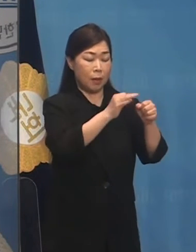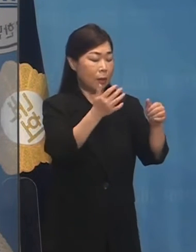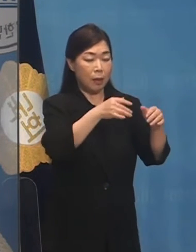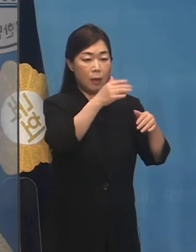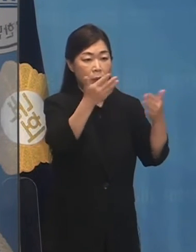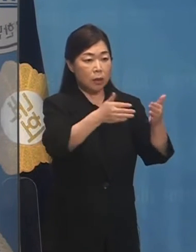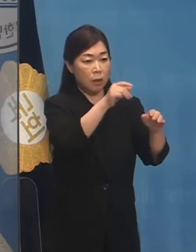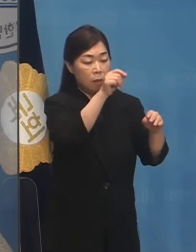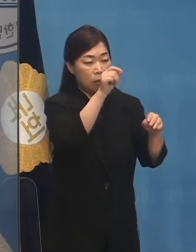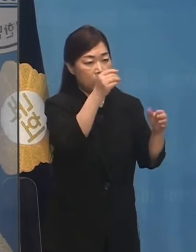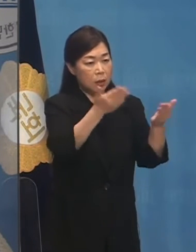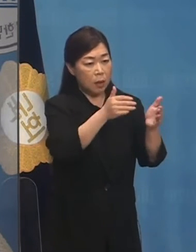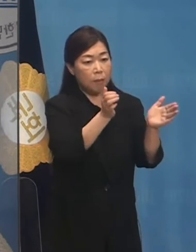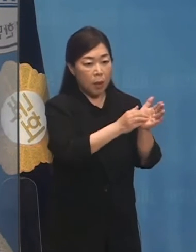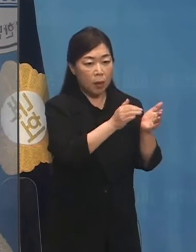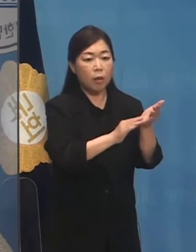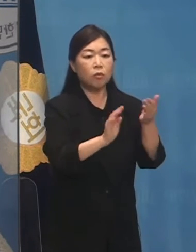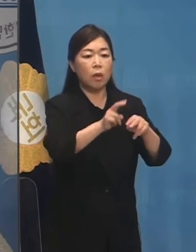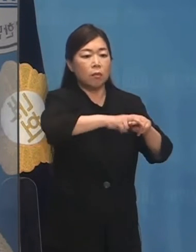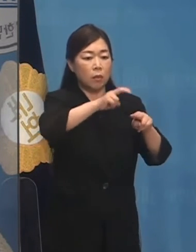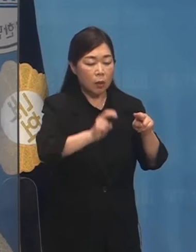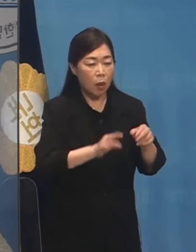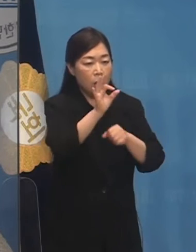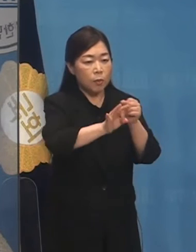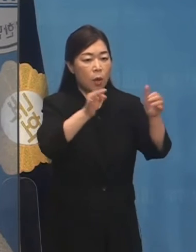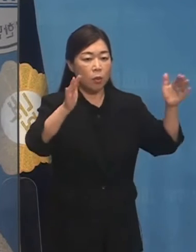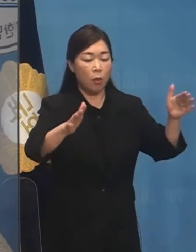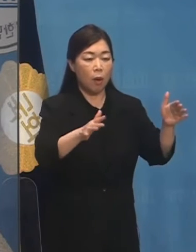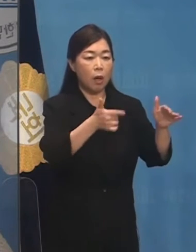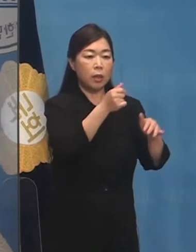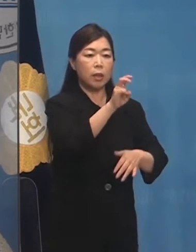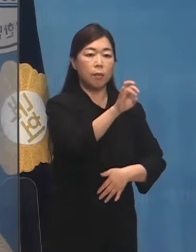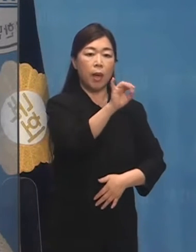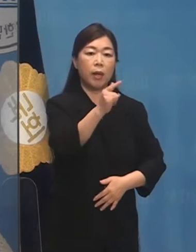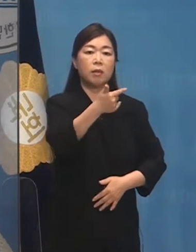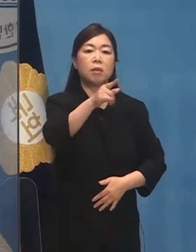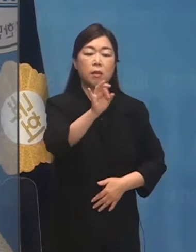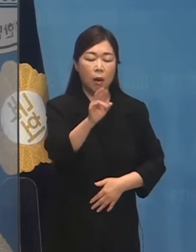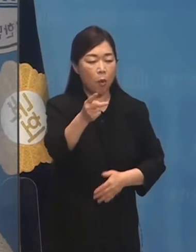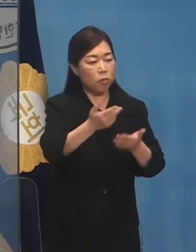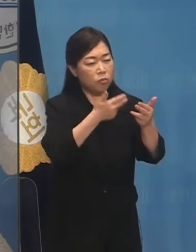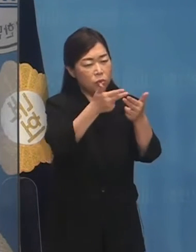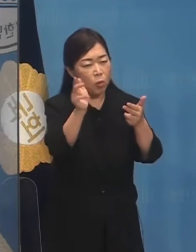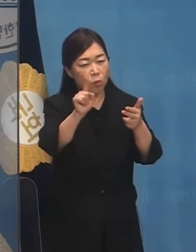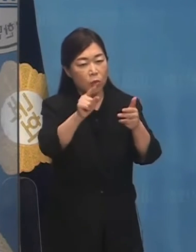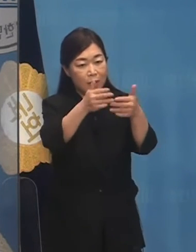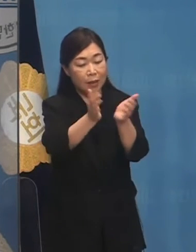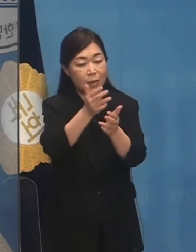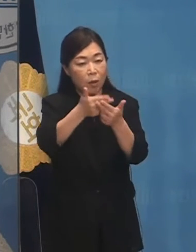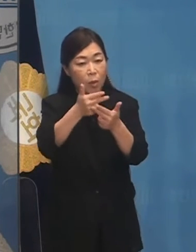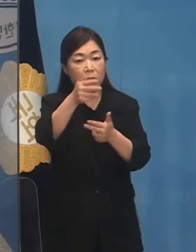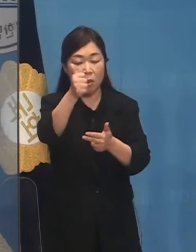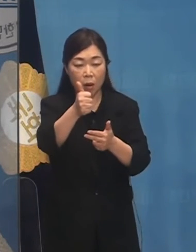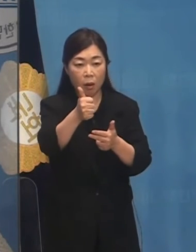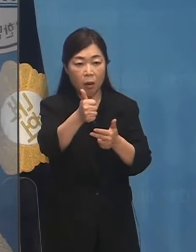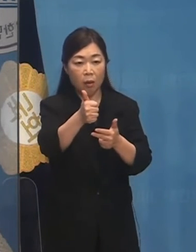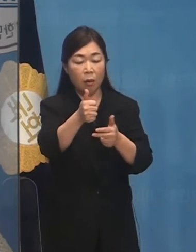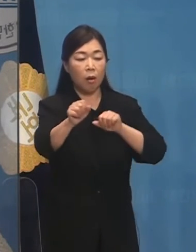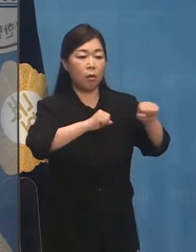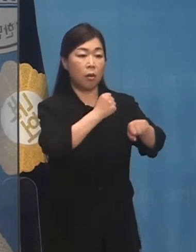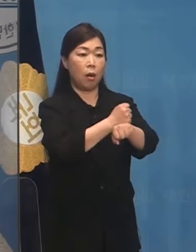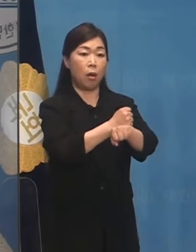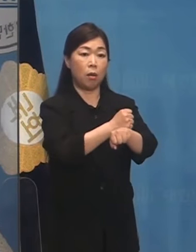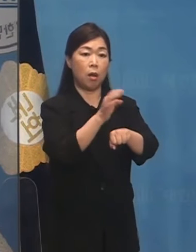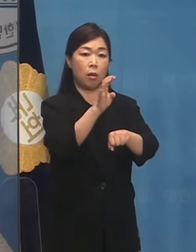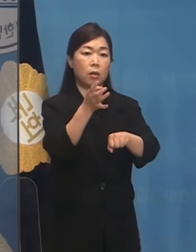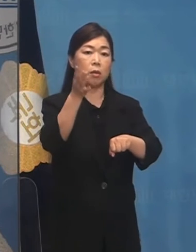년간 고용 협회장이라든지 기획장 등을 통해서 총 약 40억 원이 넘는